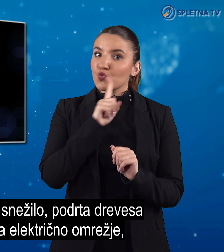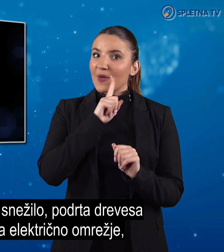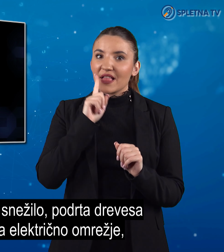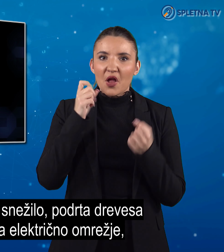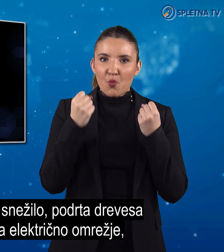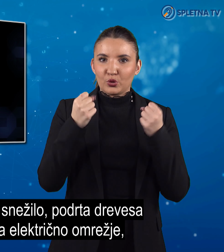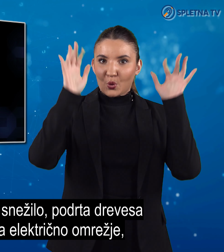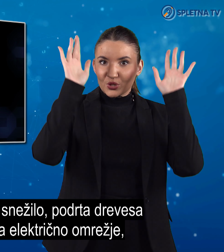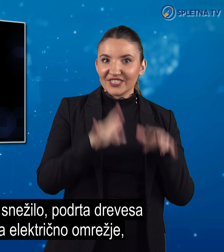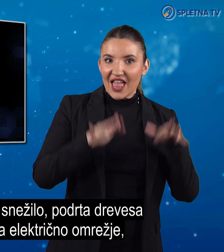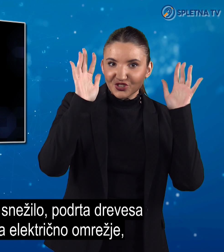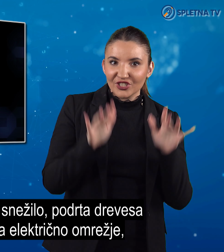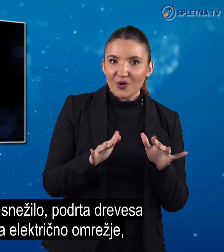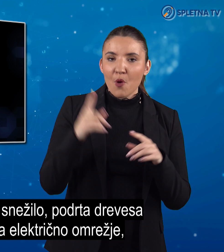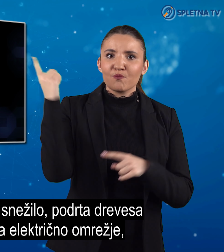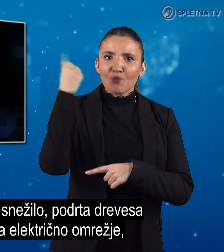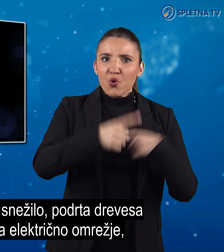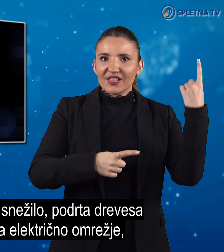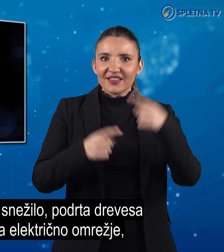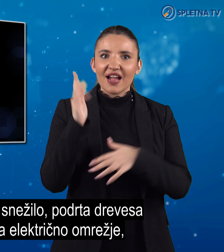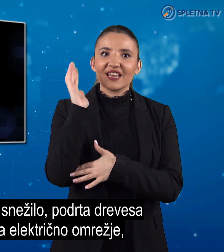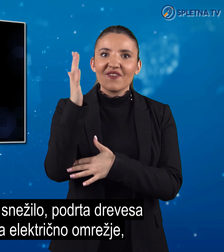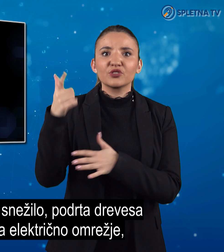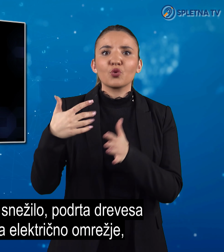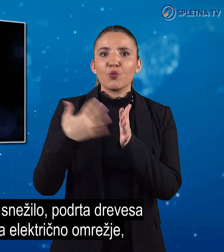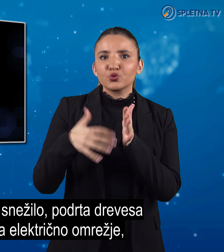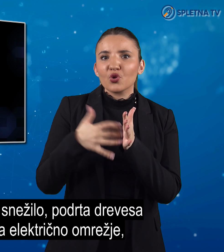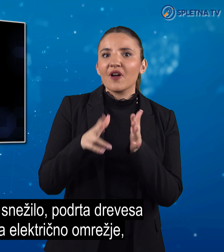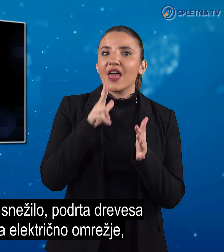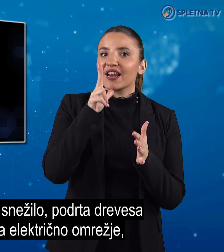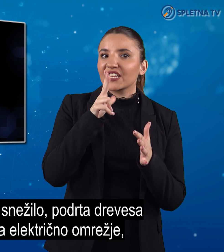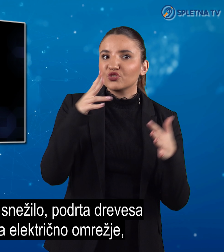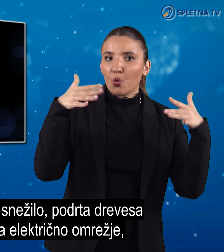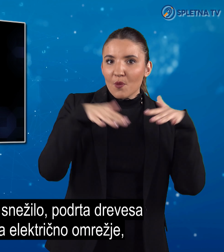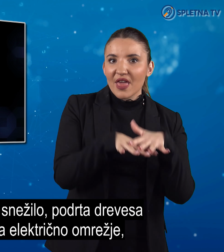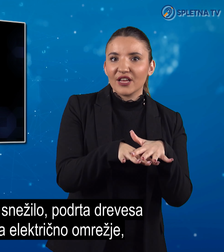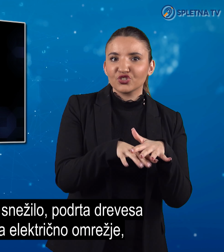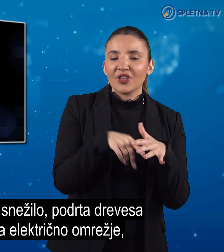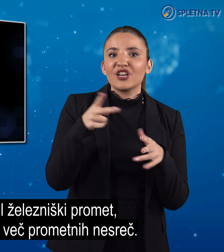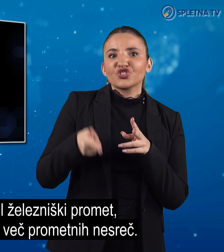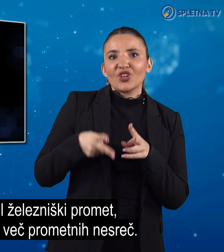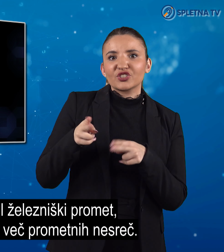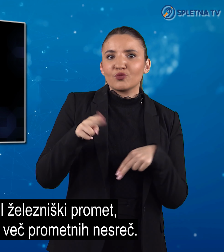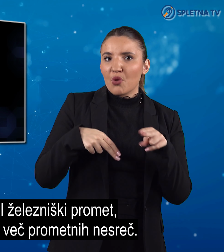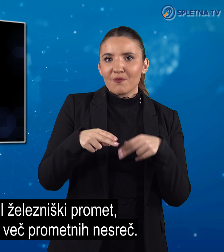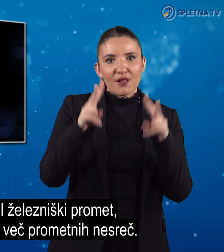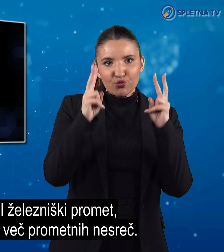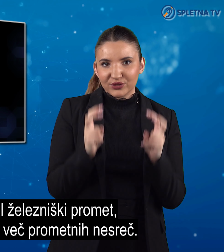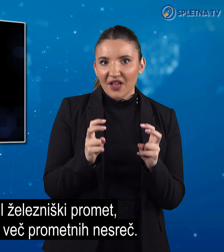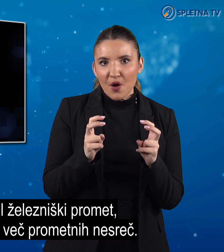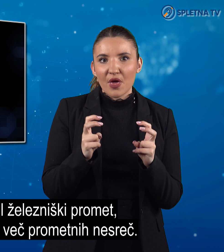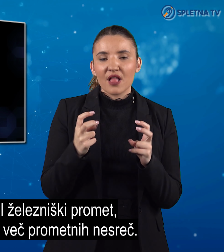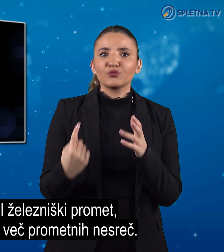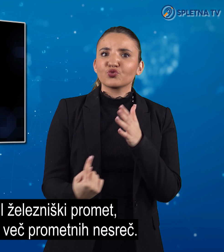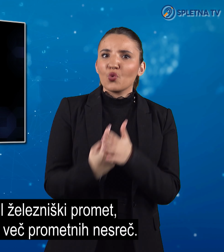petek je močno snežilo, podrta drevesa so poškodovala električno omrežje, ustavljen je bil železniški promet, zgodilo